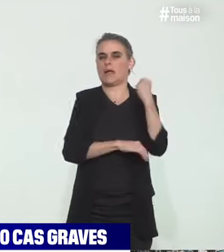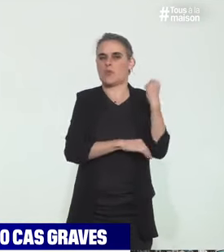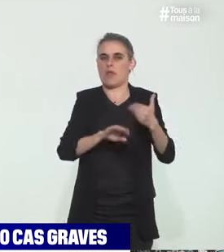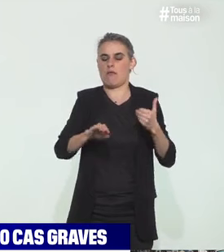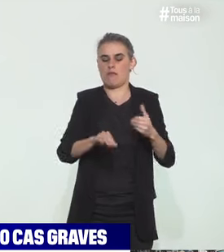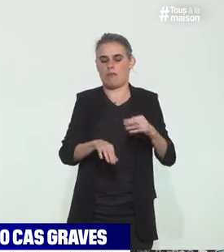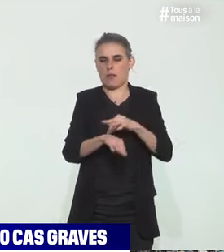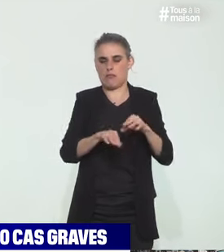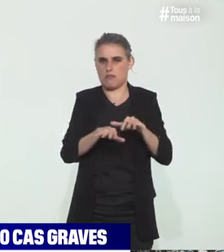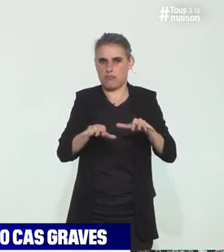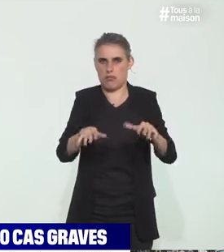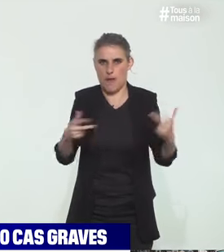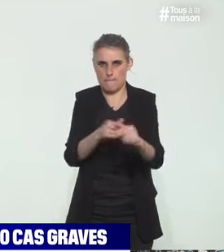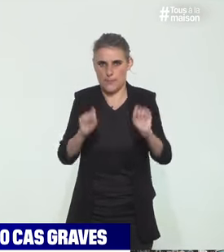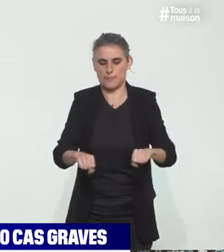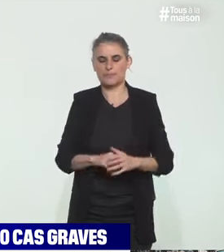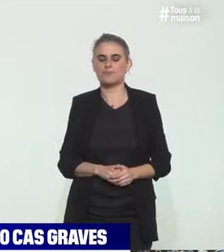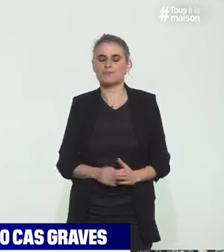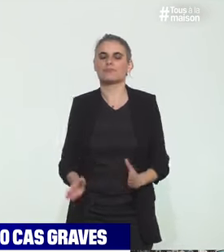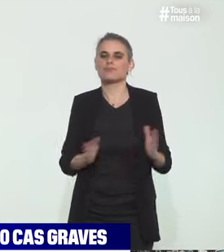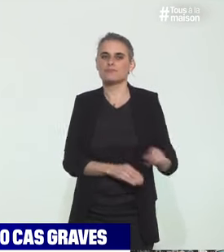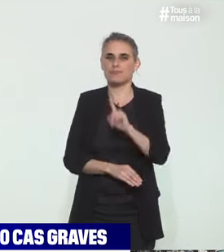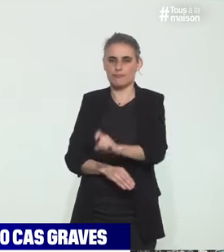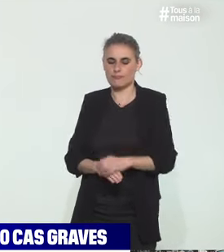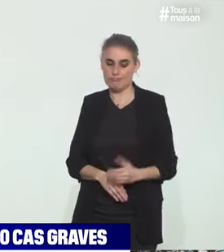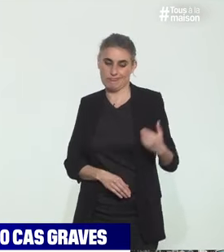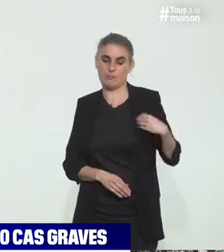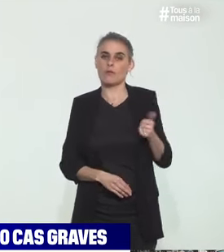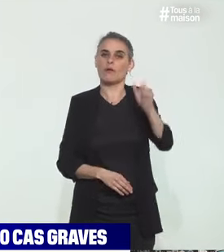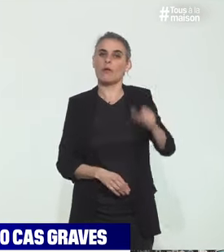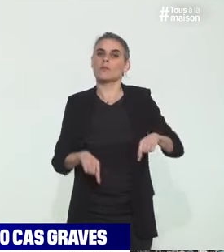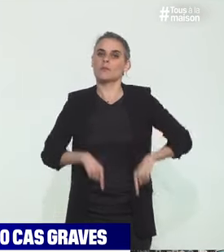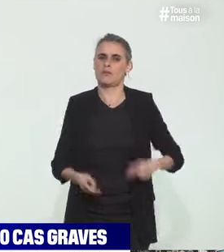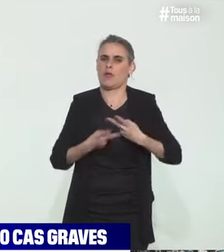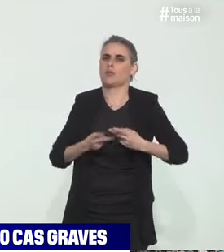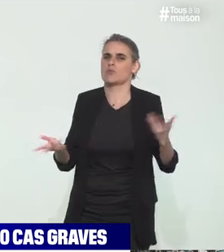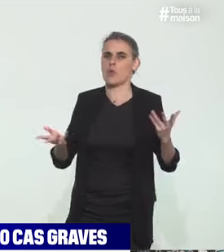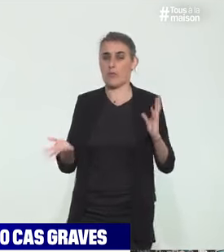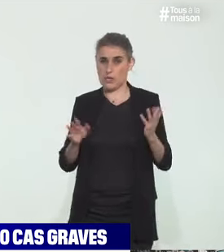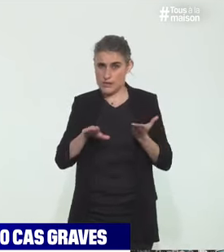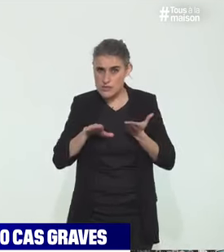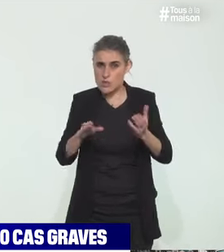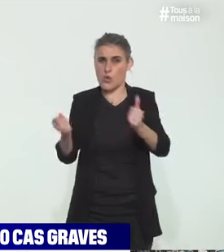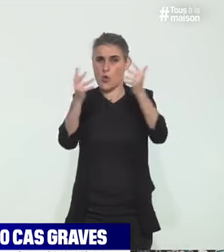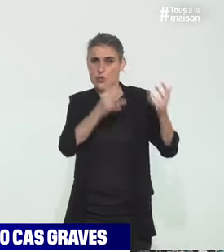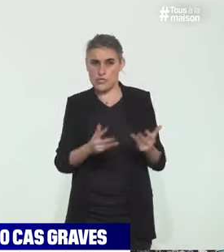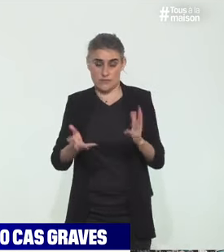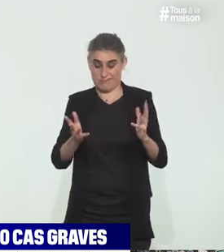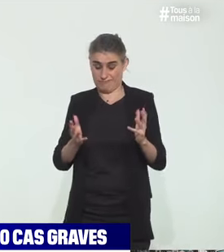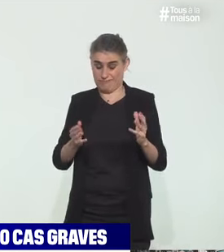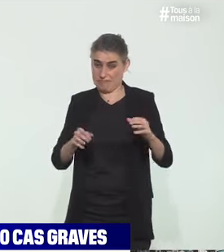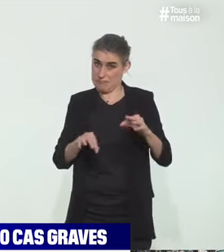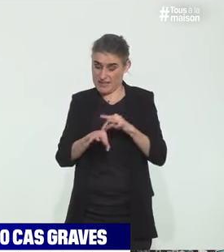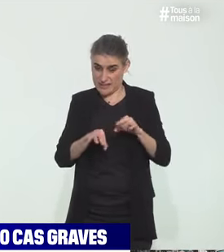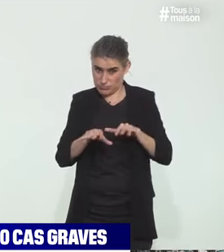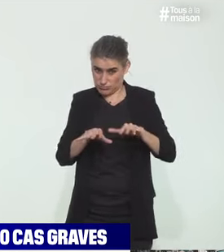virale. Le Premier ministre a évoqué devant l'Assemblée des modélisations pessimistes transmises par la DGS concernant l'évolution de l'épidémie.